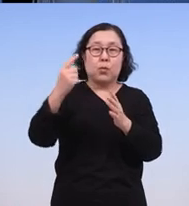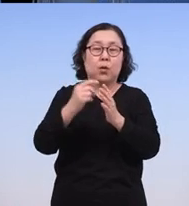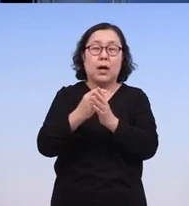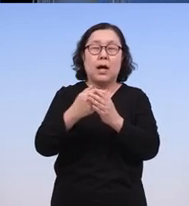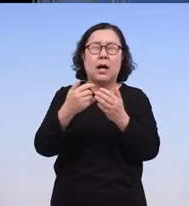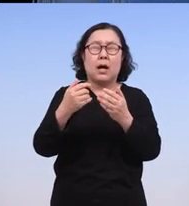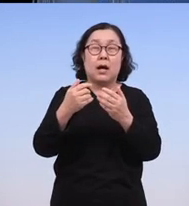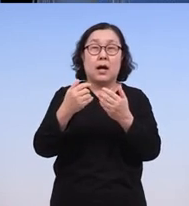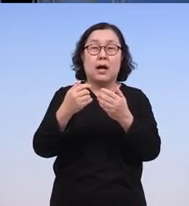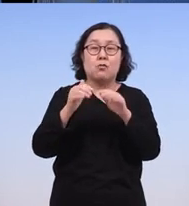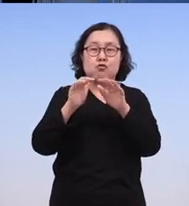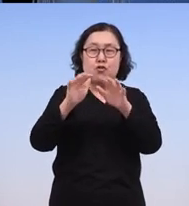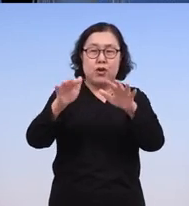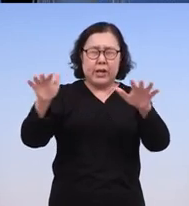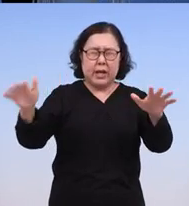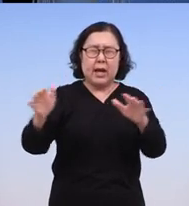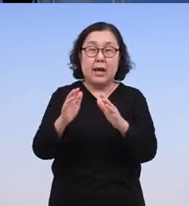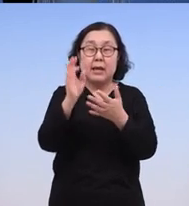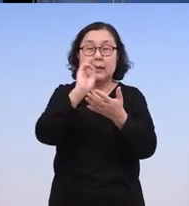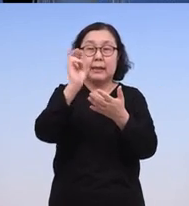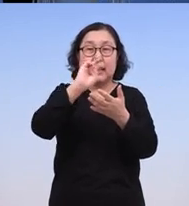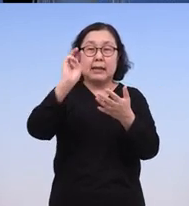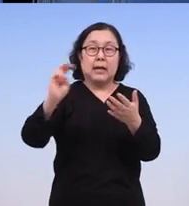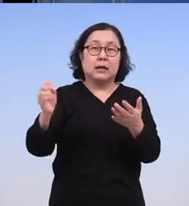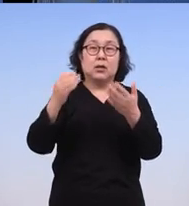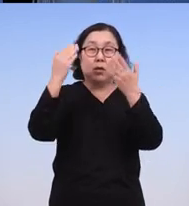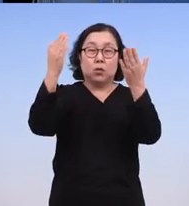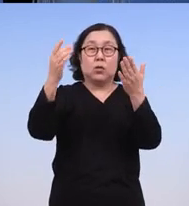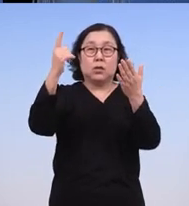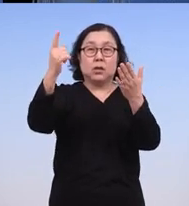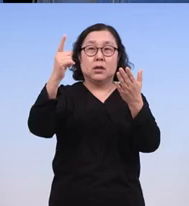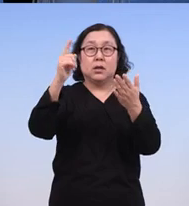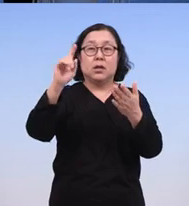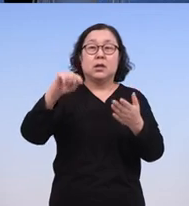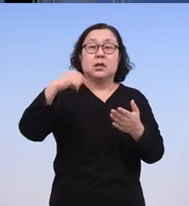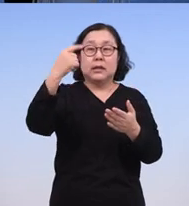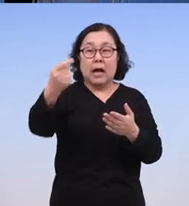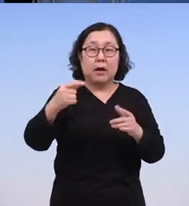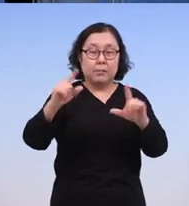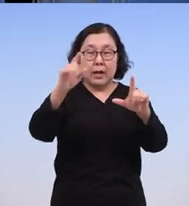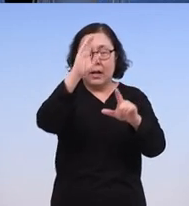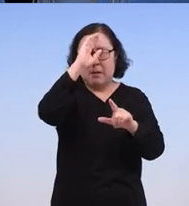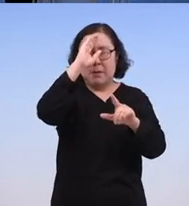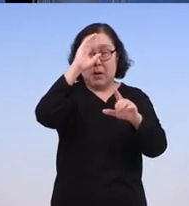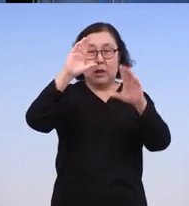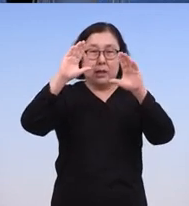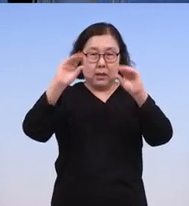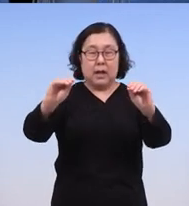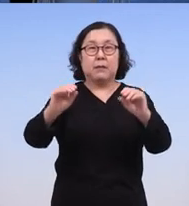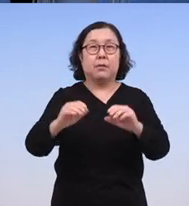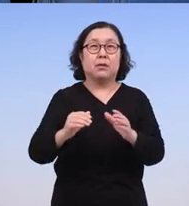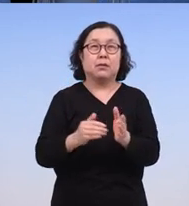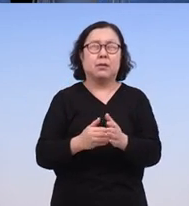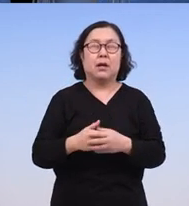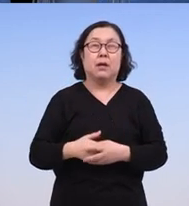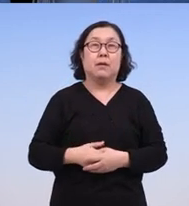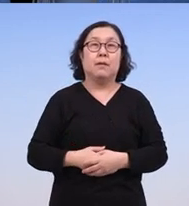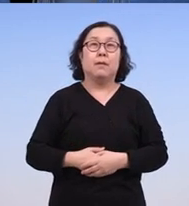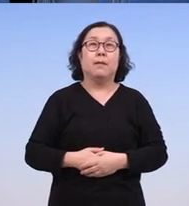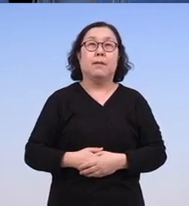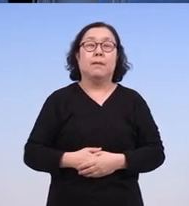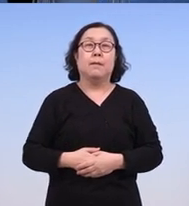점점점, 그리고는 그 다음 날 병이 싹 다 나아뿌어. 참고로 이거